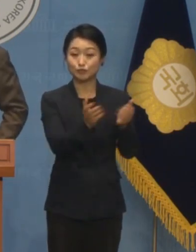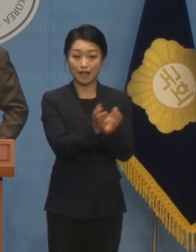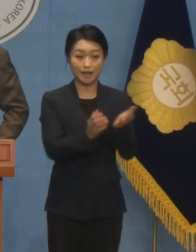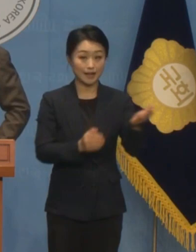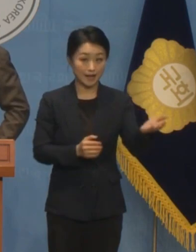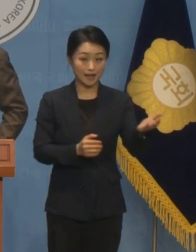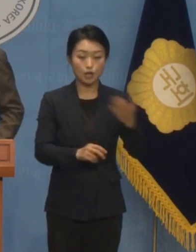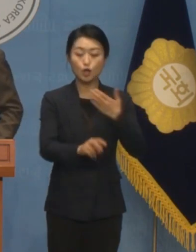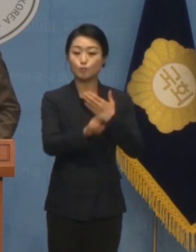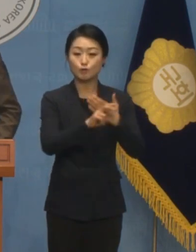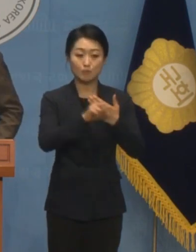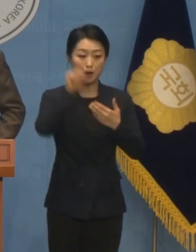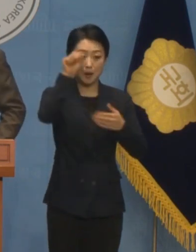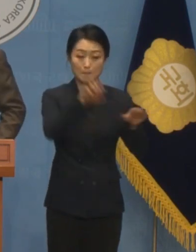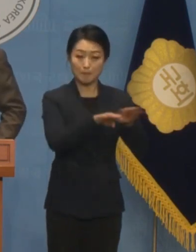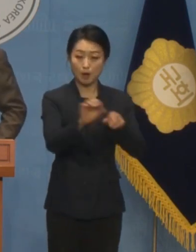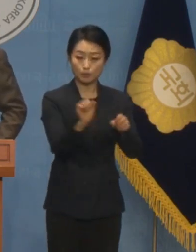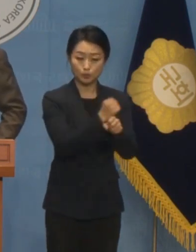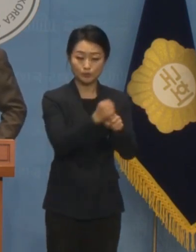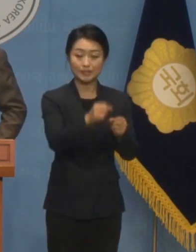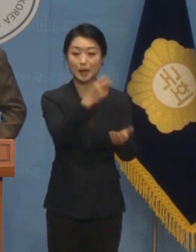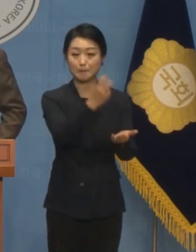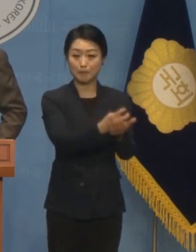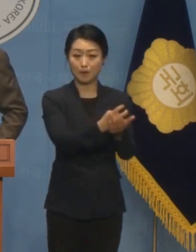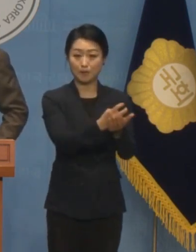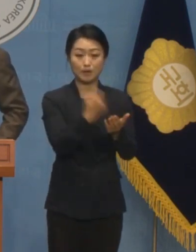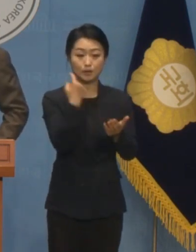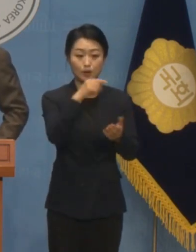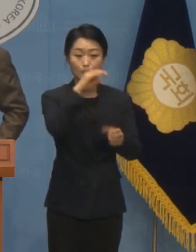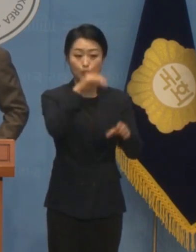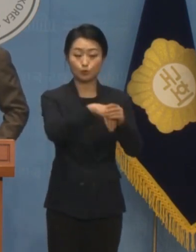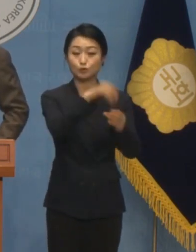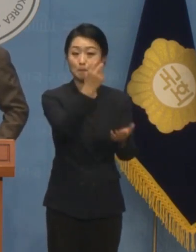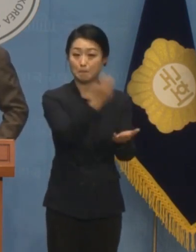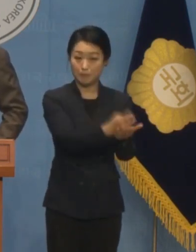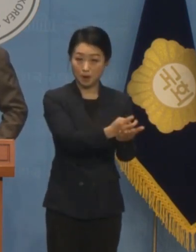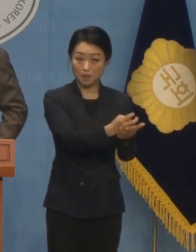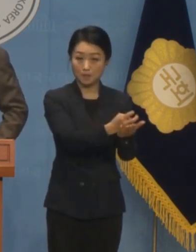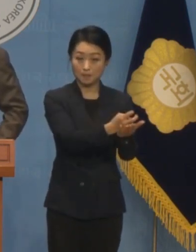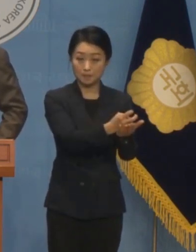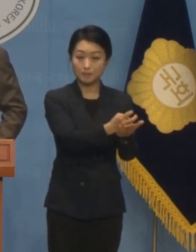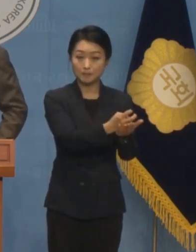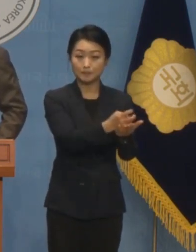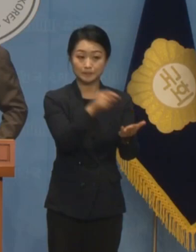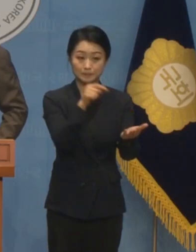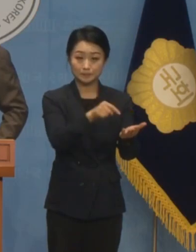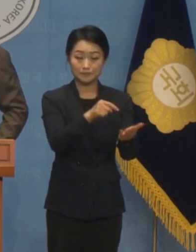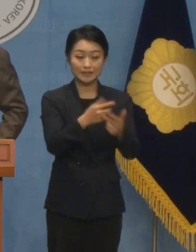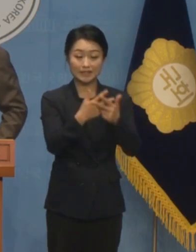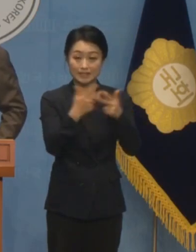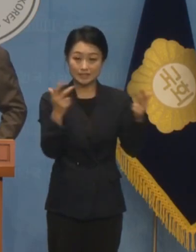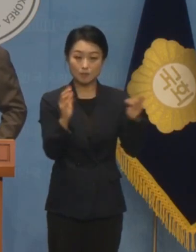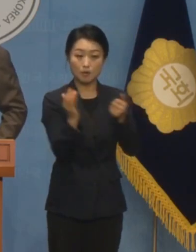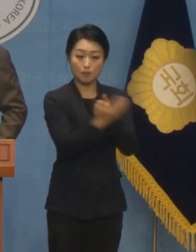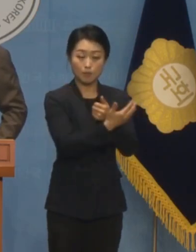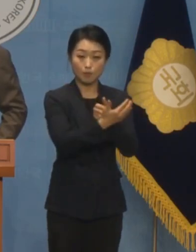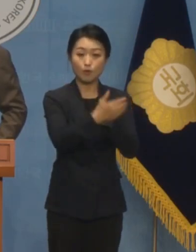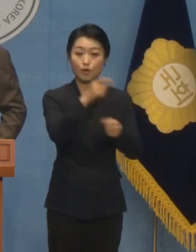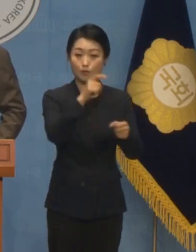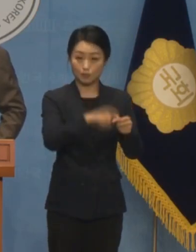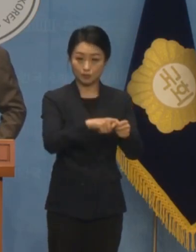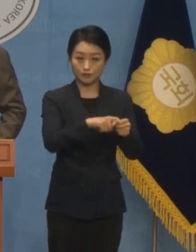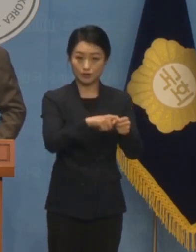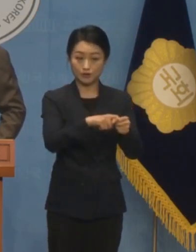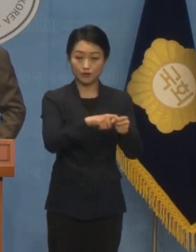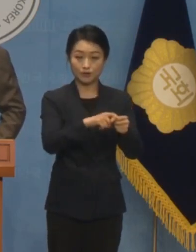민주당이 불법 파업 조장법, 일명 노란봉투법을 기어이 이재명 방탄 열차에